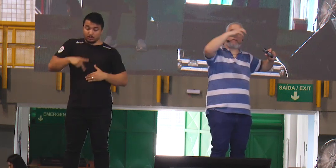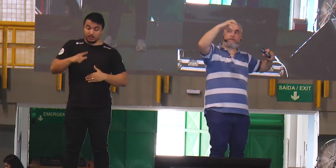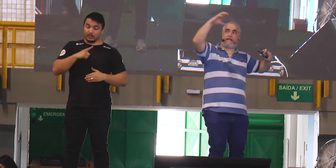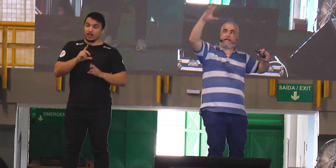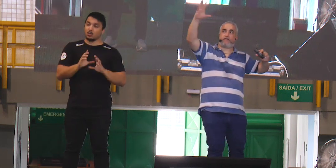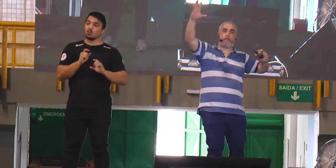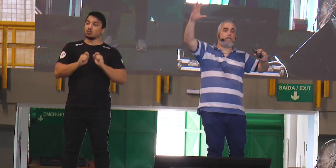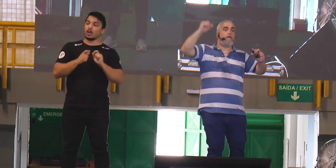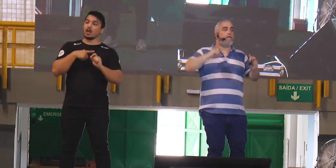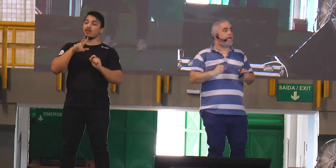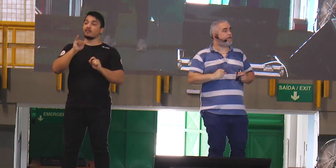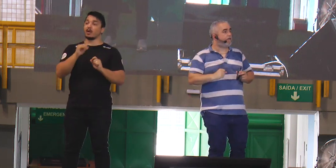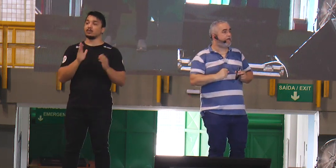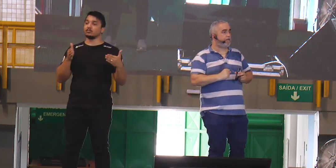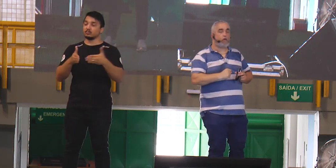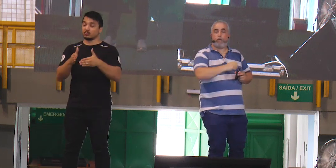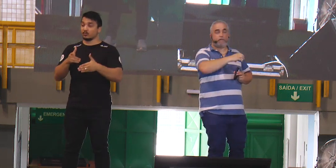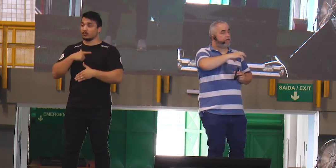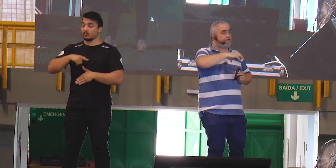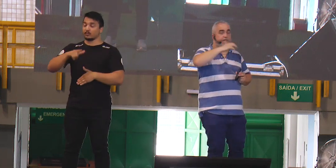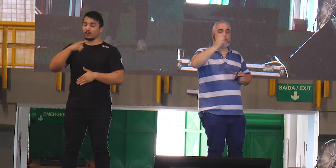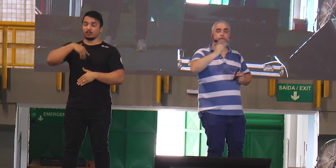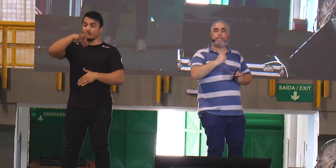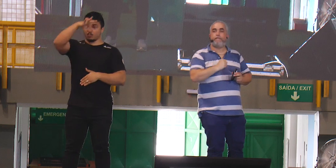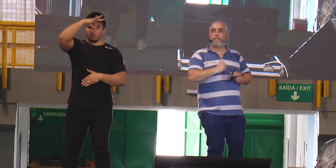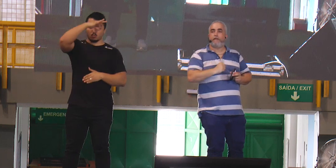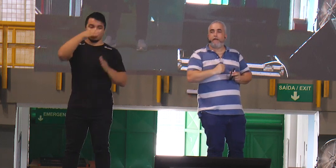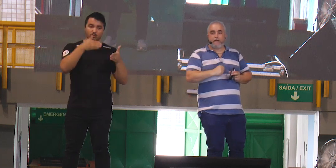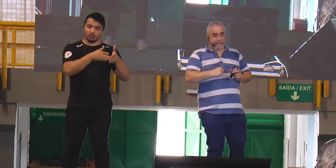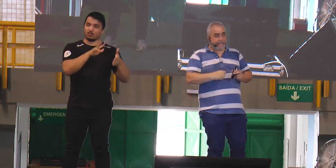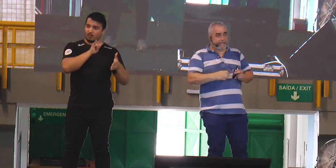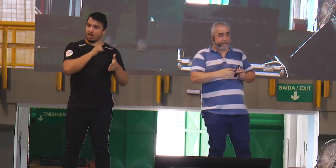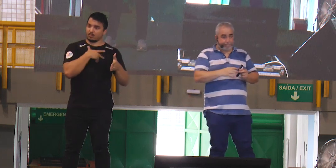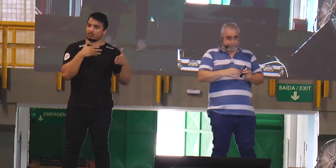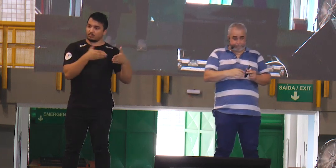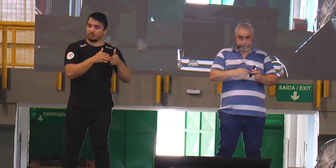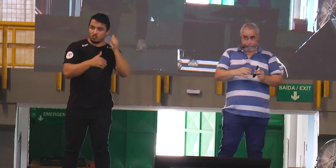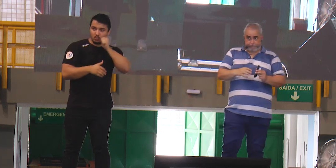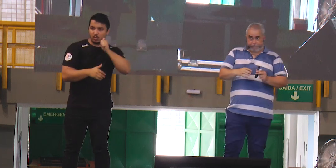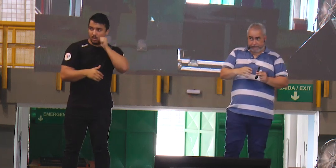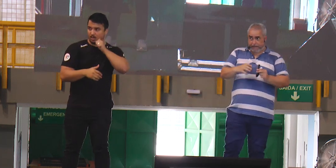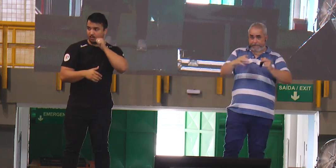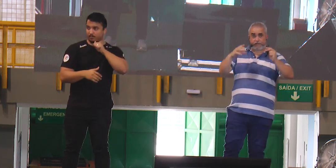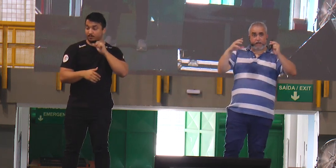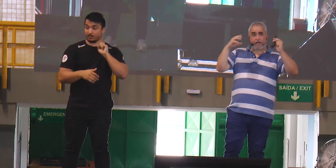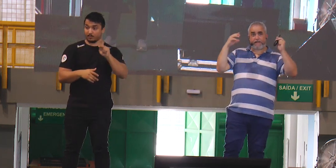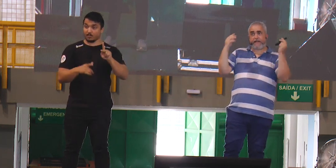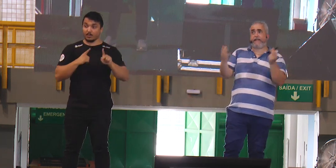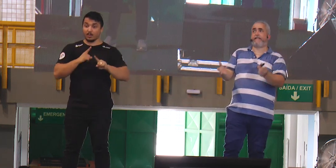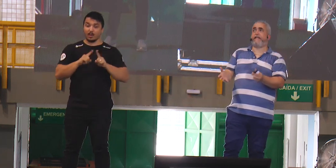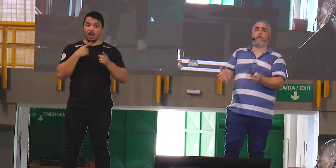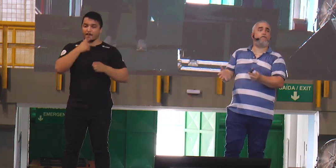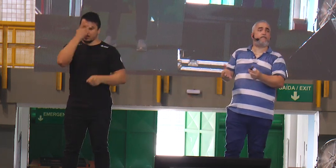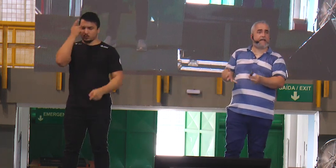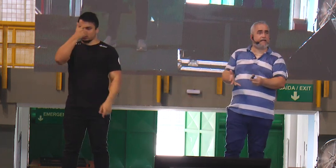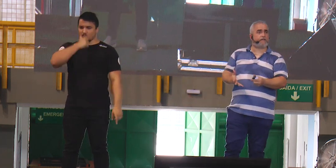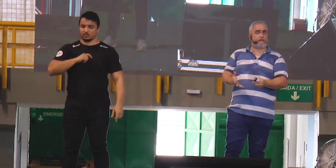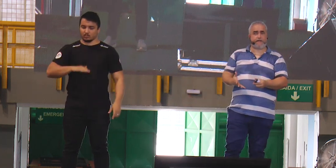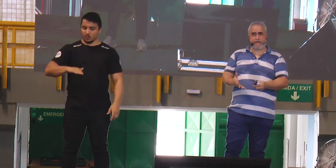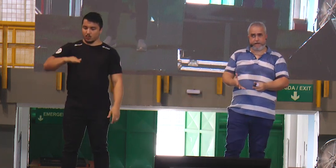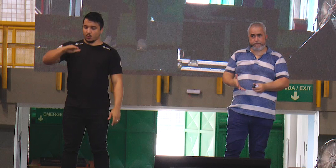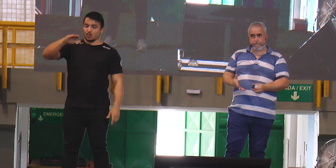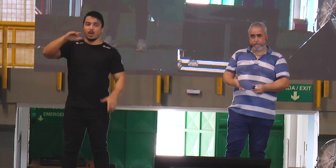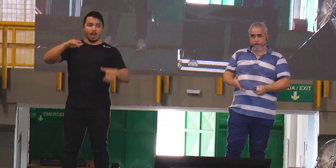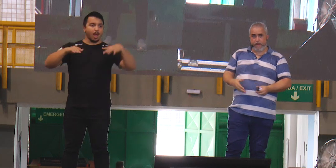desenvolver-se para o sexo masculino, ou feminino. Quer dizer, a pessoa ela vai crescer como